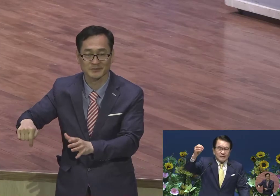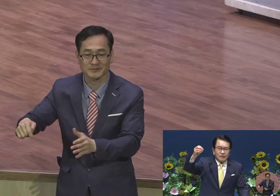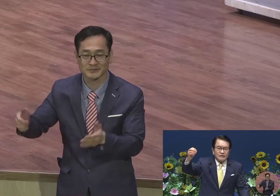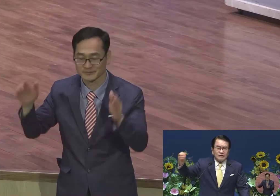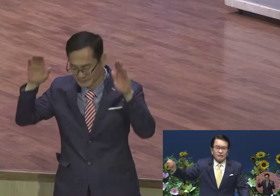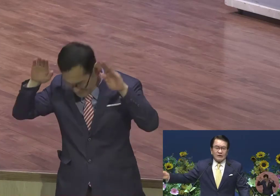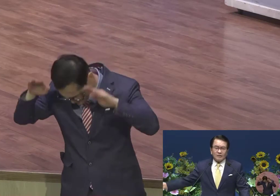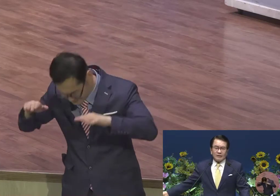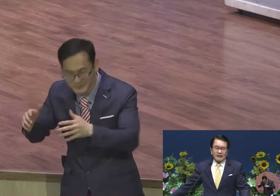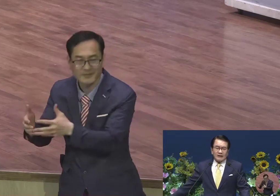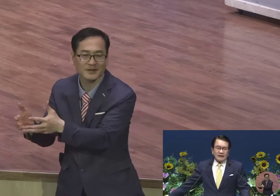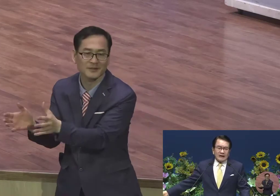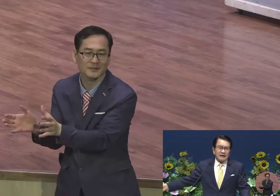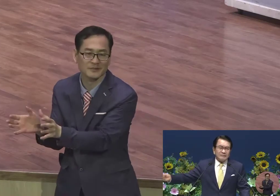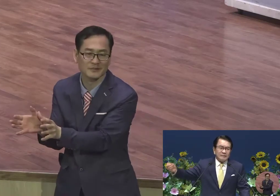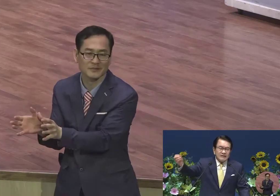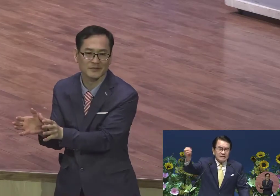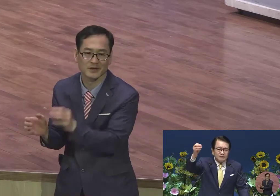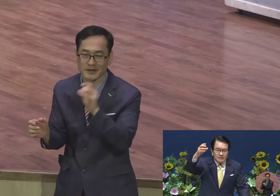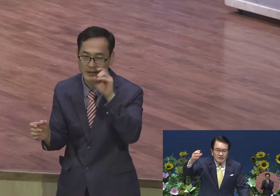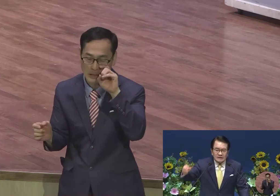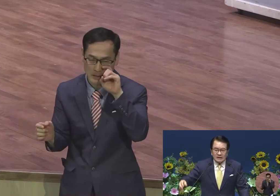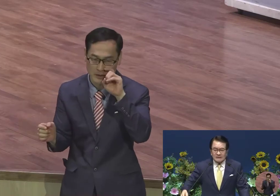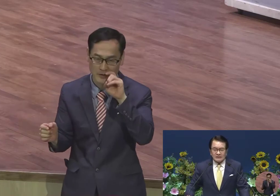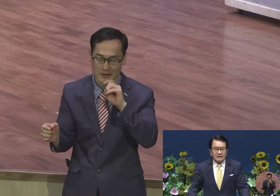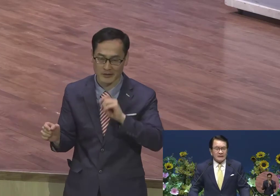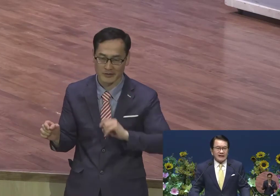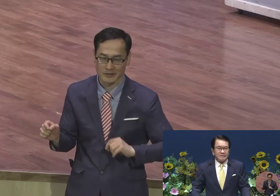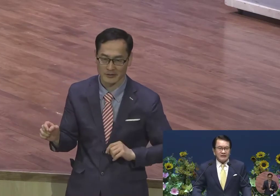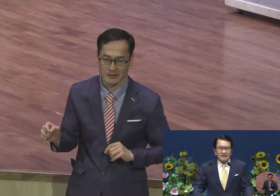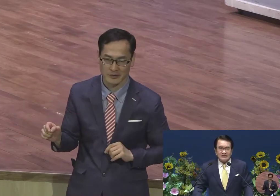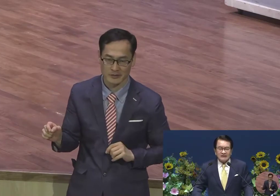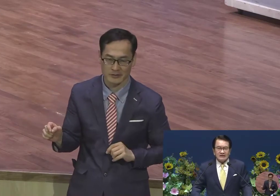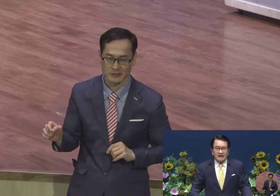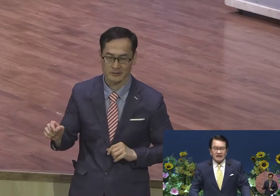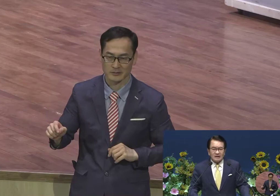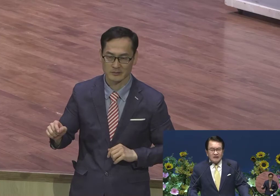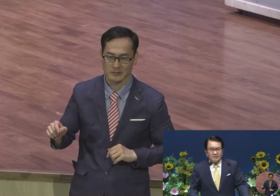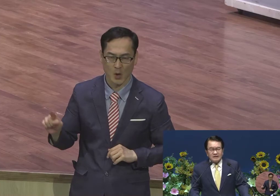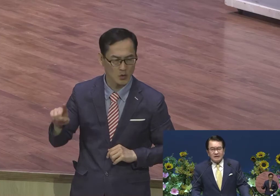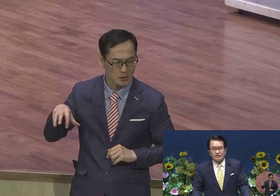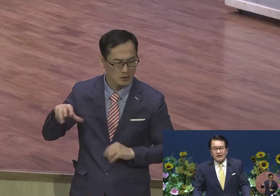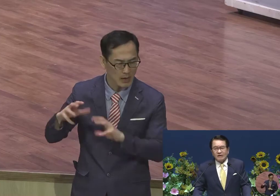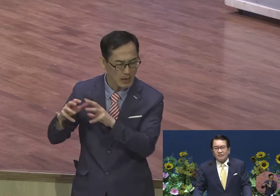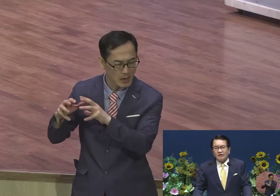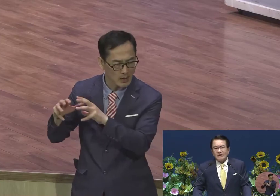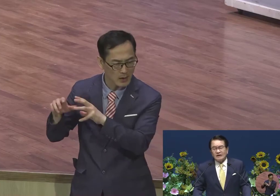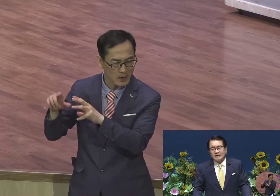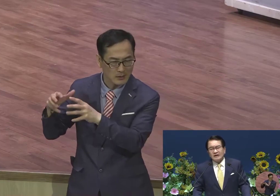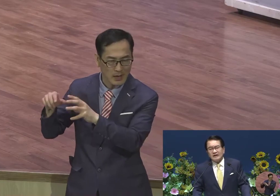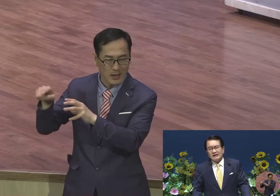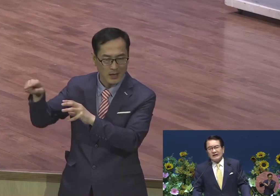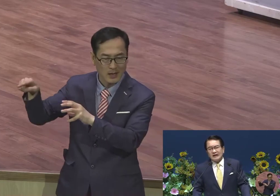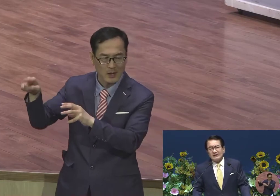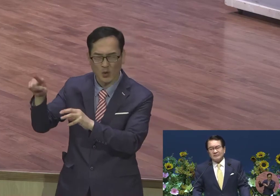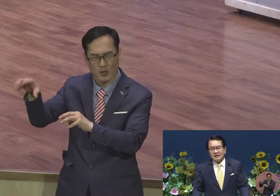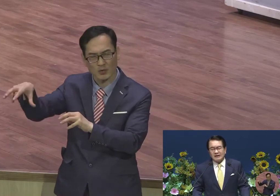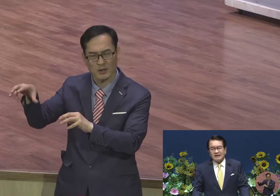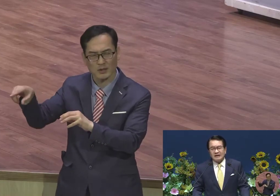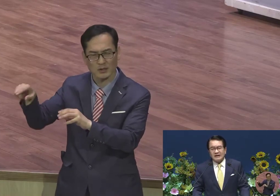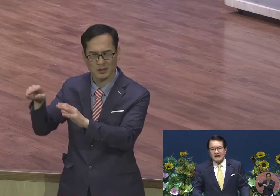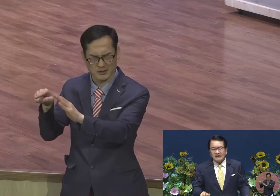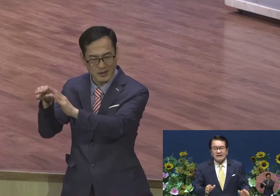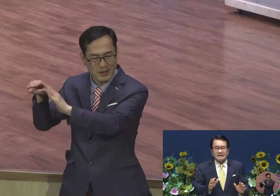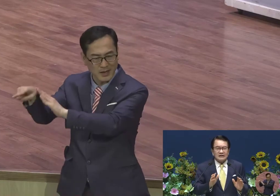병원 세운다고 한 몇십분을 제가 카리만탄 신당이라는 김입회 성교사라고 있는 그 현장에 갈